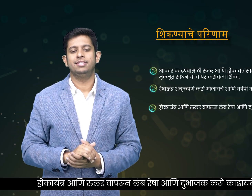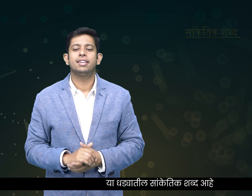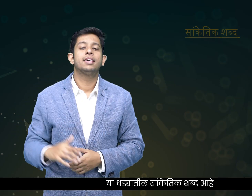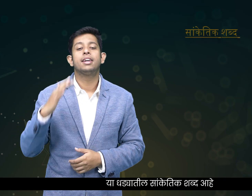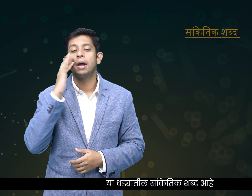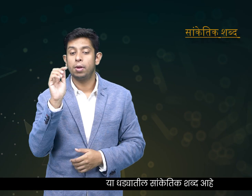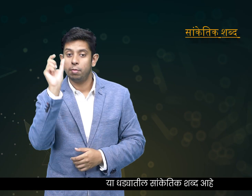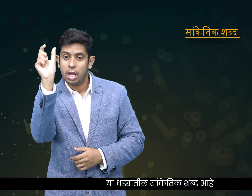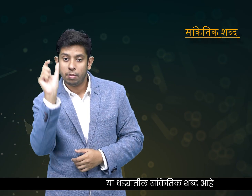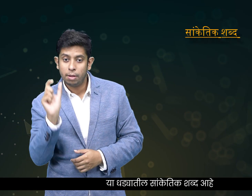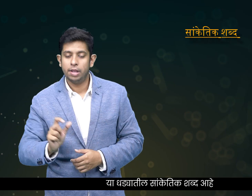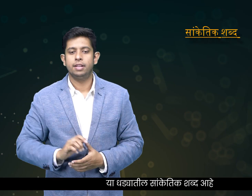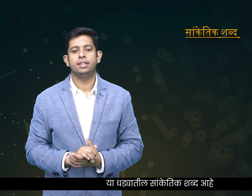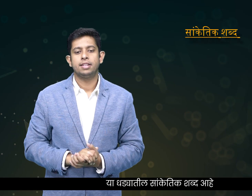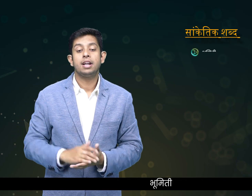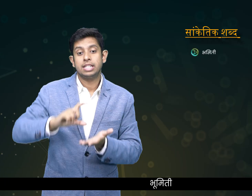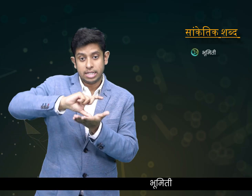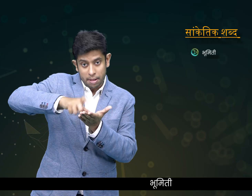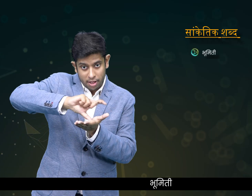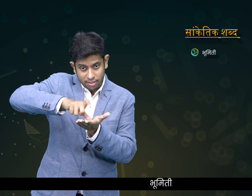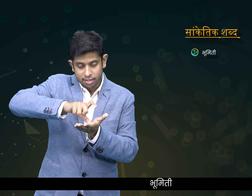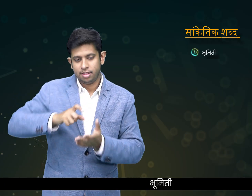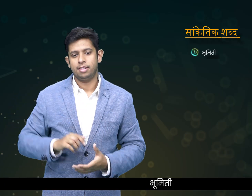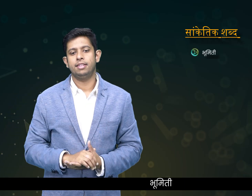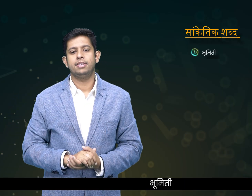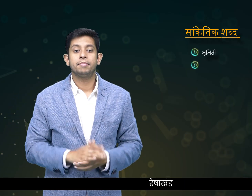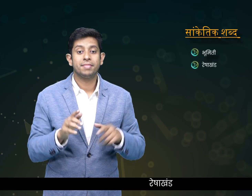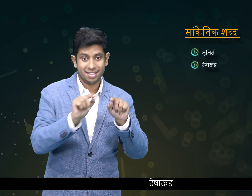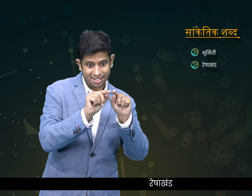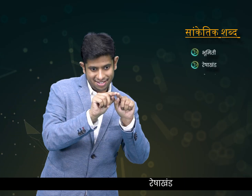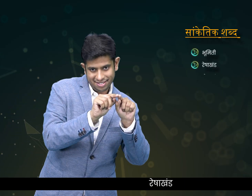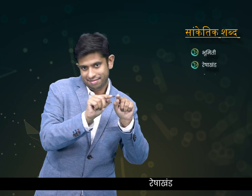या धड्यातील सांकेतिक शब्द आहे भूमिती, रेषाखंड,